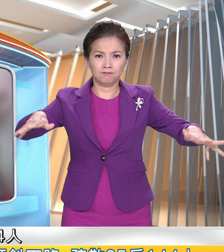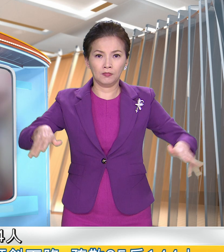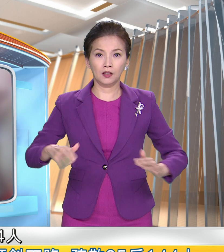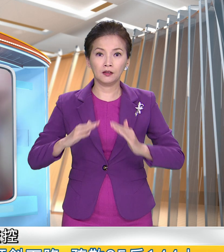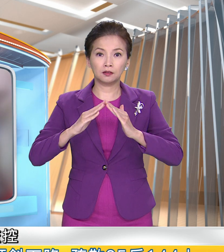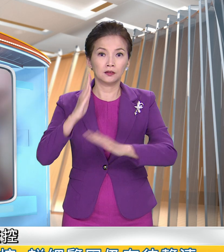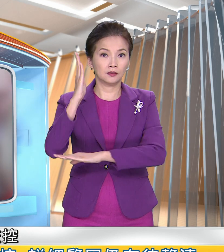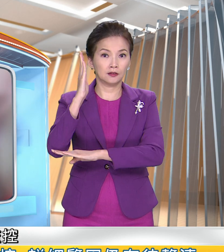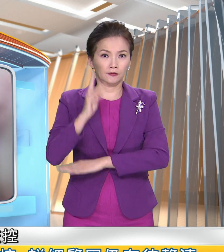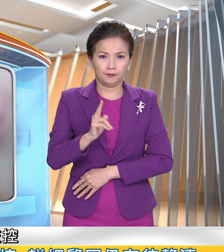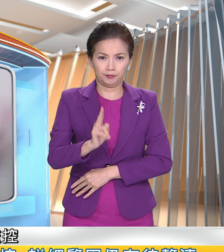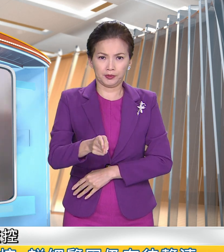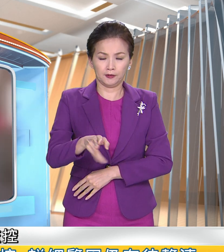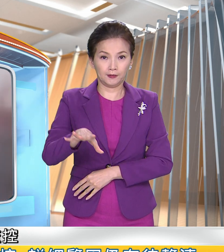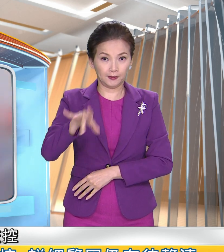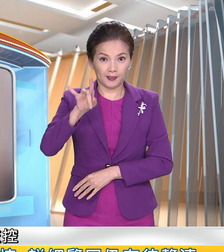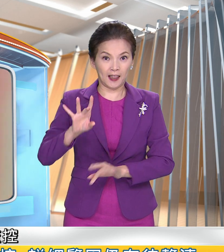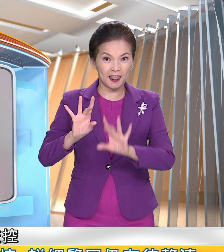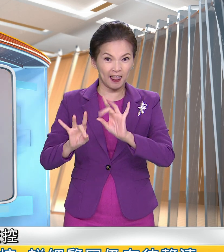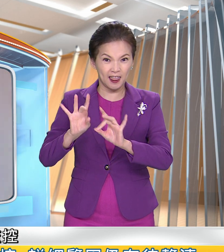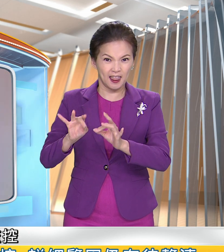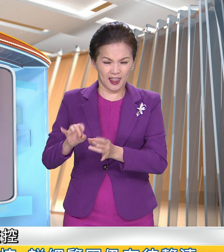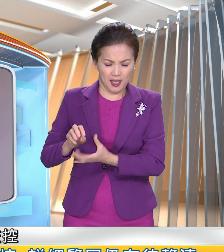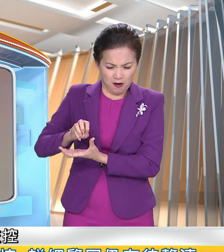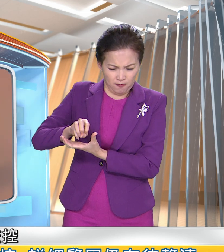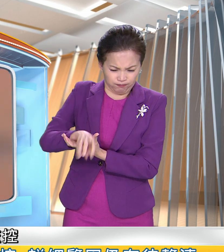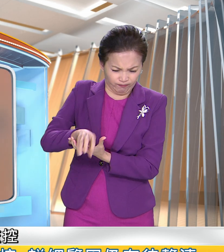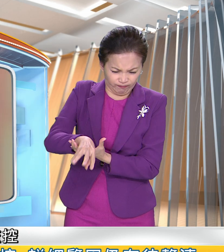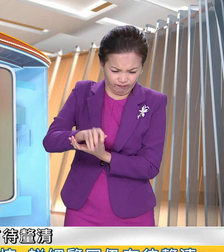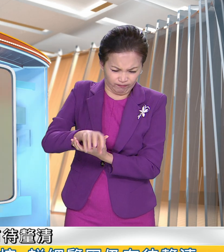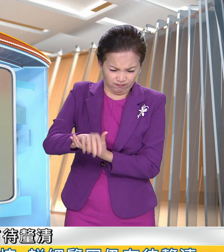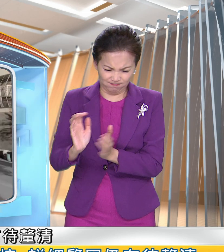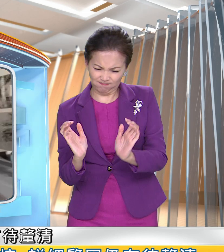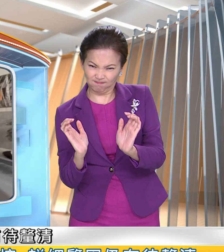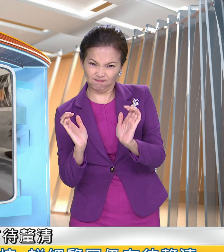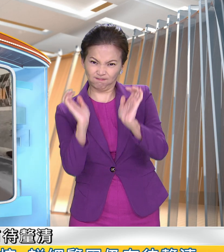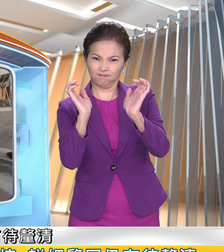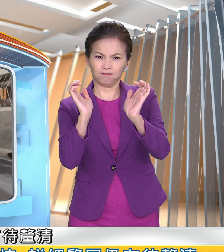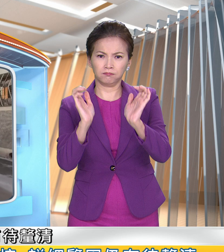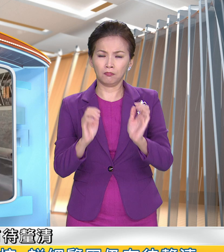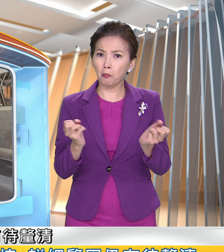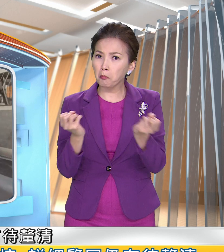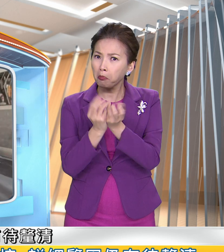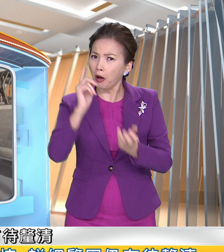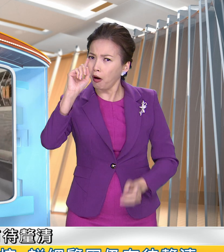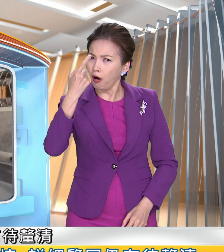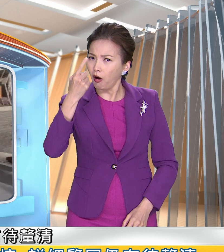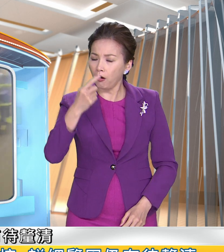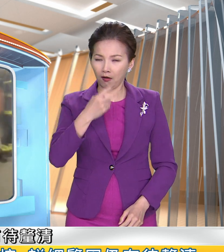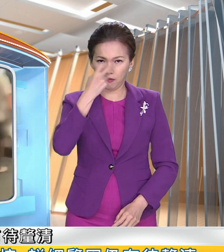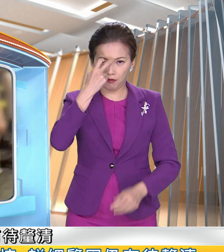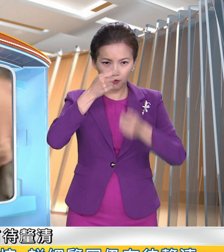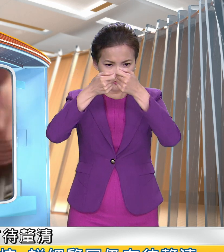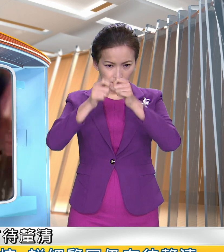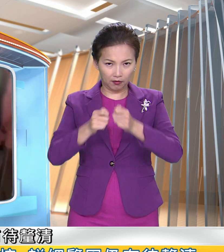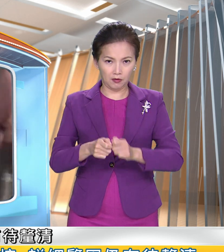府先进行灌浆监控，至于详细的原因还有待调查厘清。